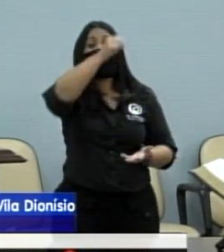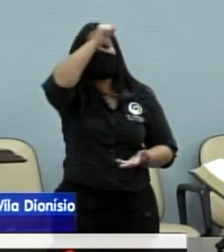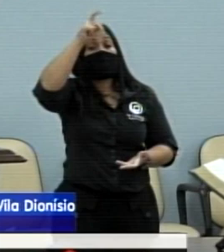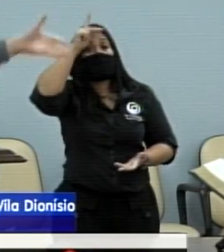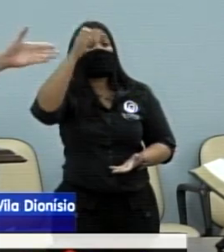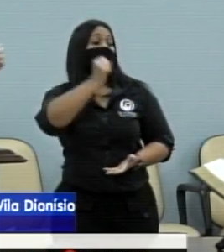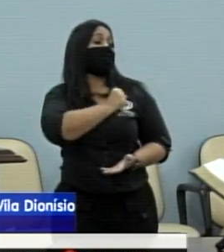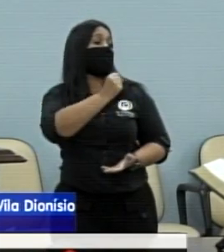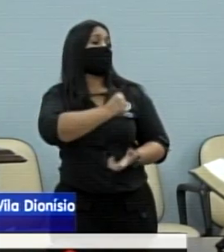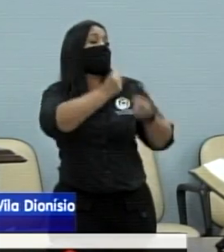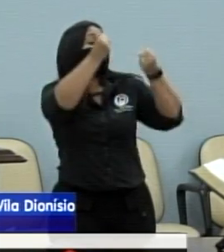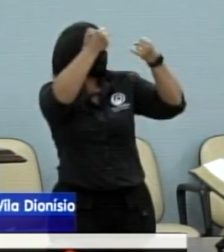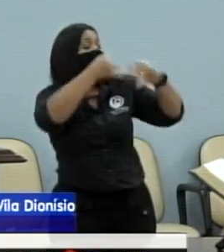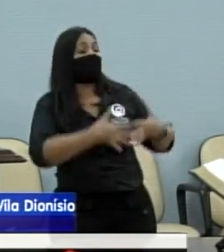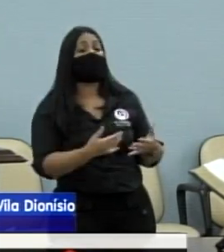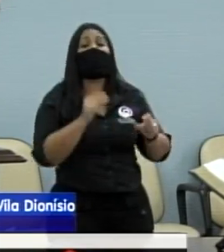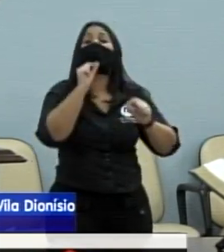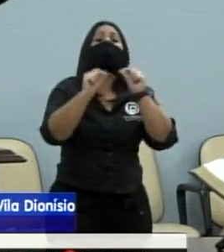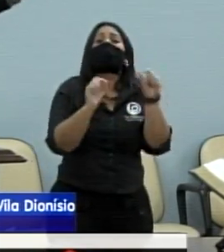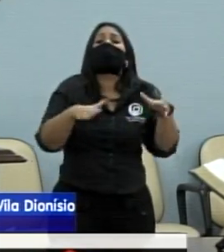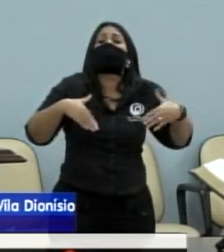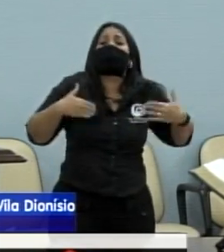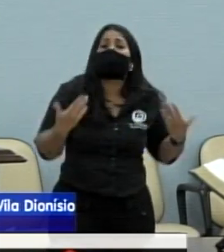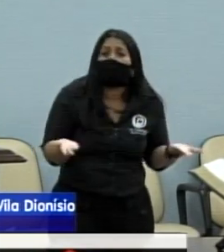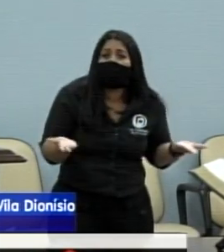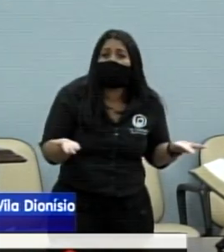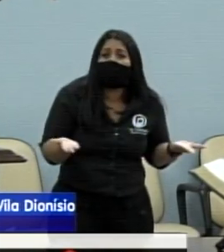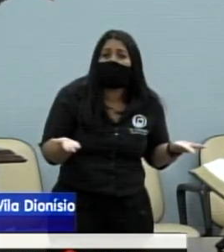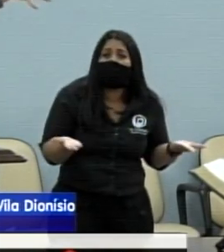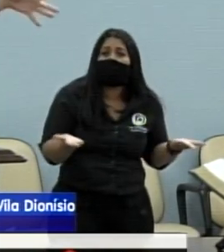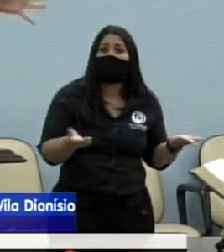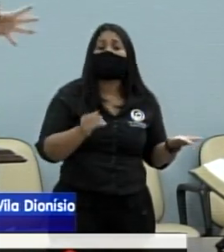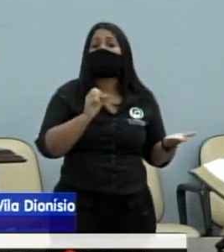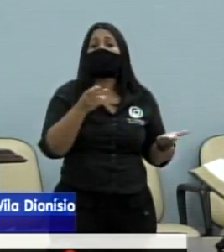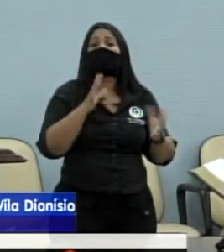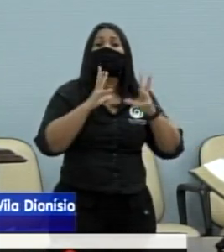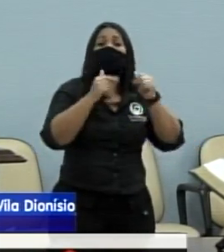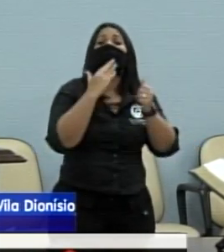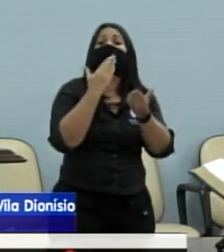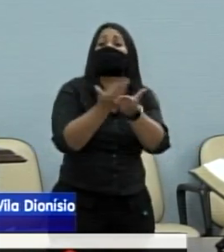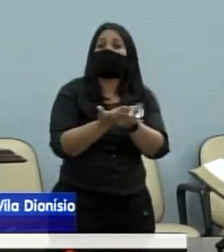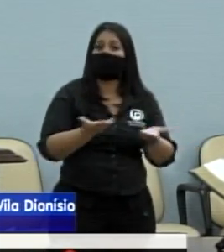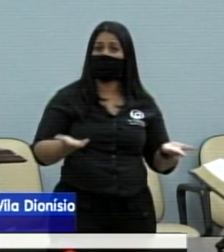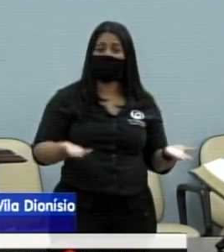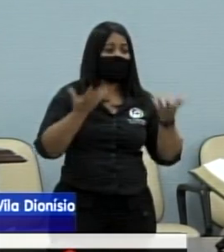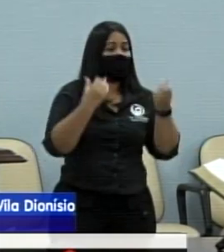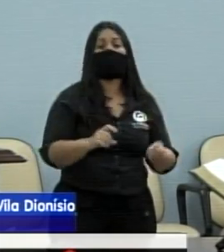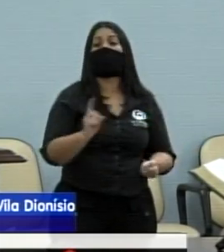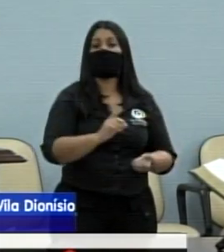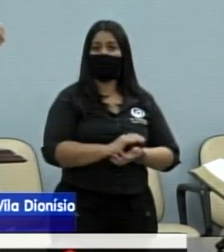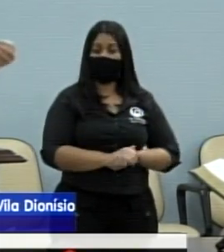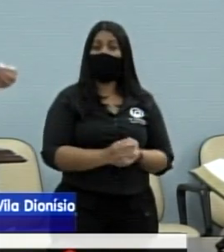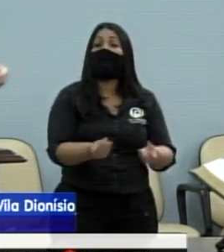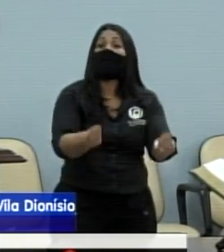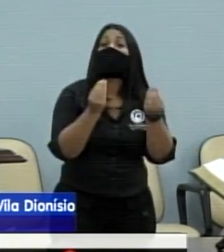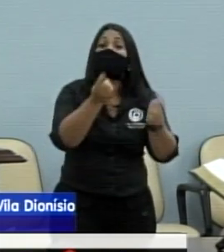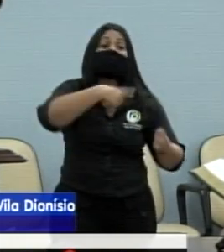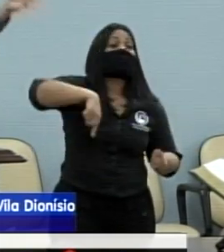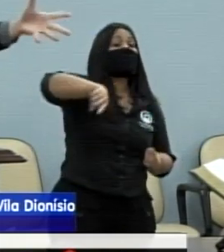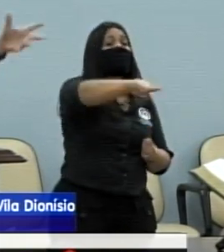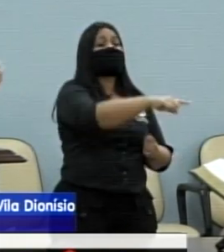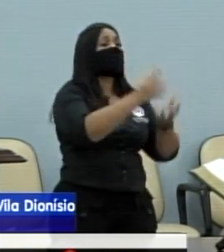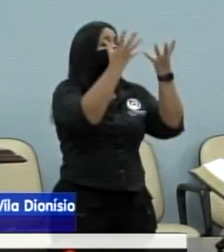Edinho para dar o mínimo de explicação, ou mandar todos os requerimentos possíveis para isso? Como é que pode vocês